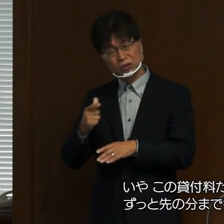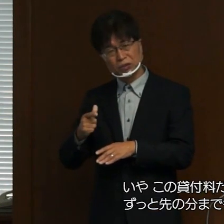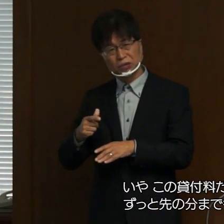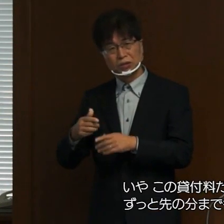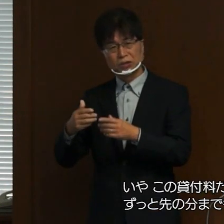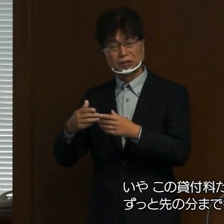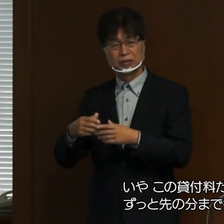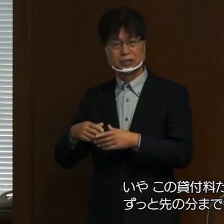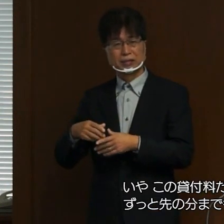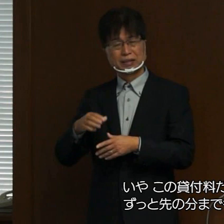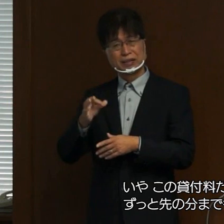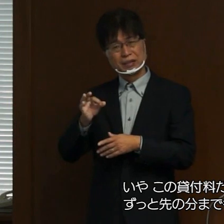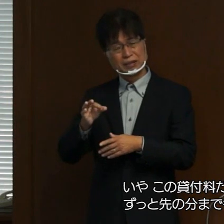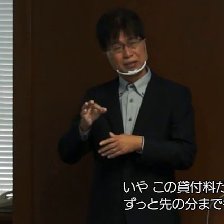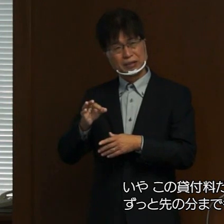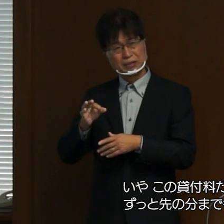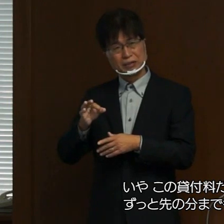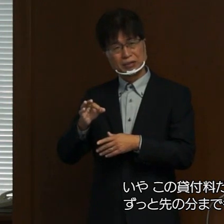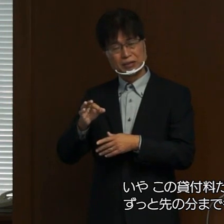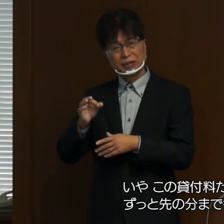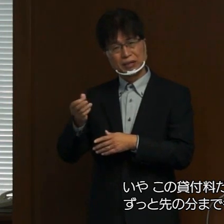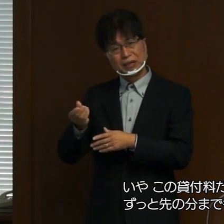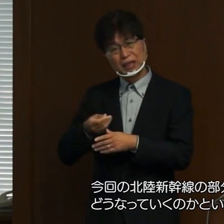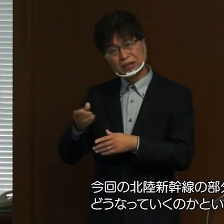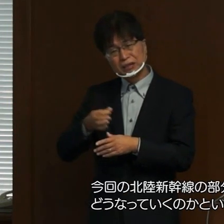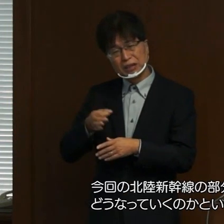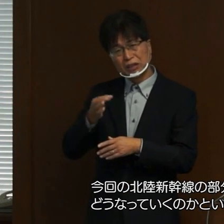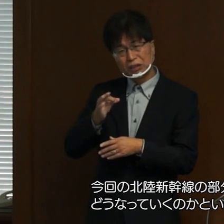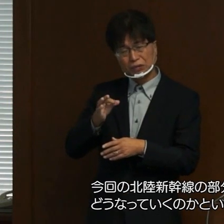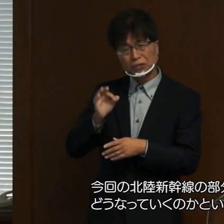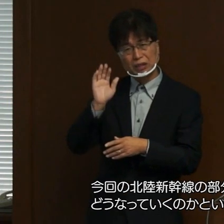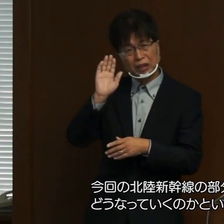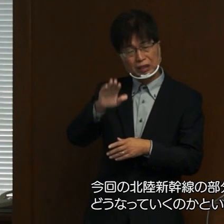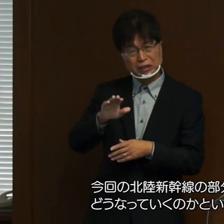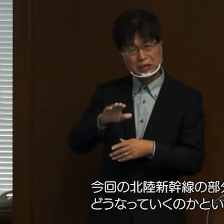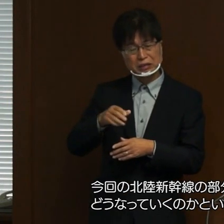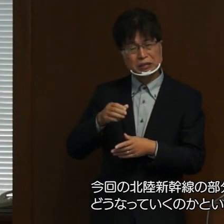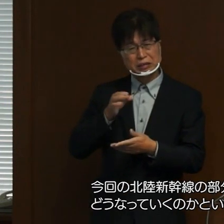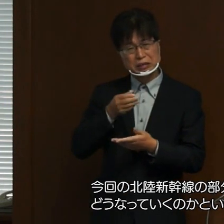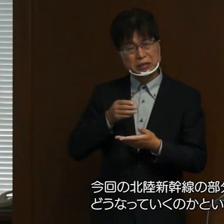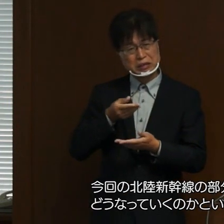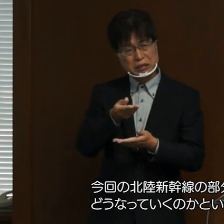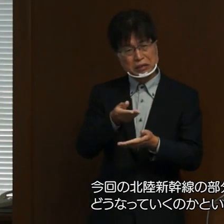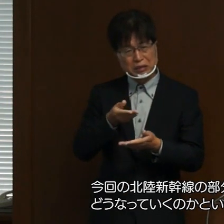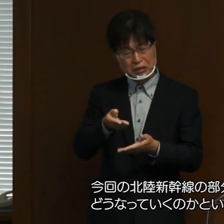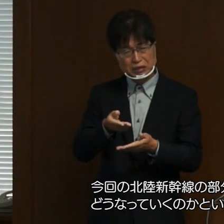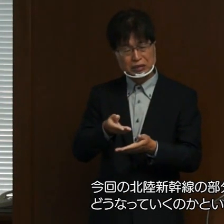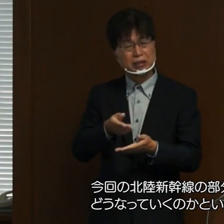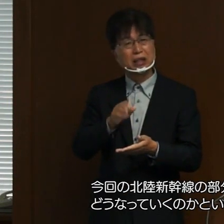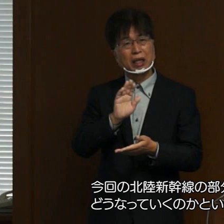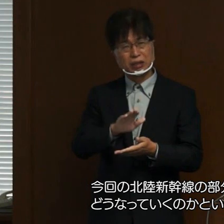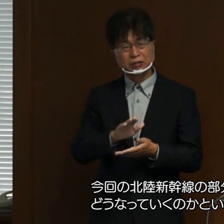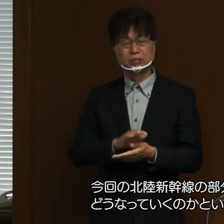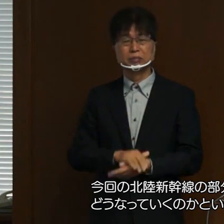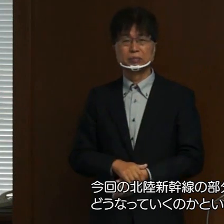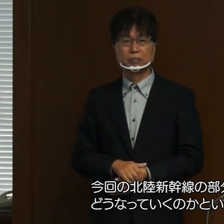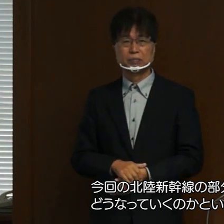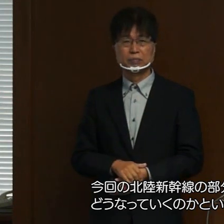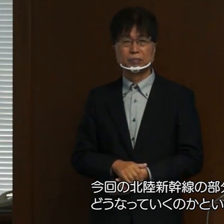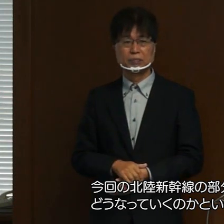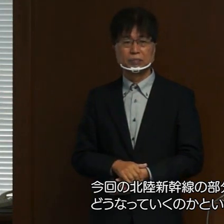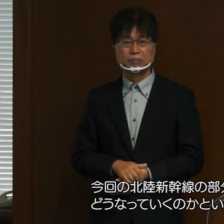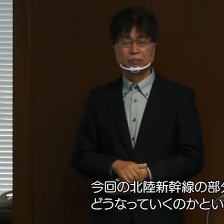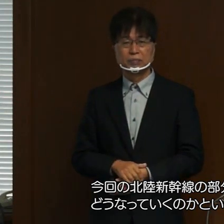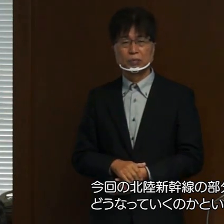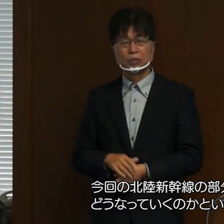いやこの貸付料だってもうずっと先の部分も食ってるし、いや今回の北陸新幹線の部分でまたこれ貸付